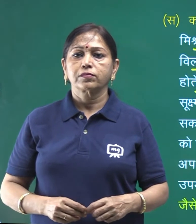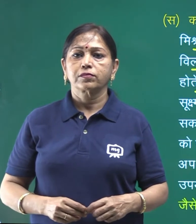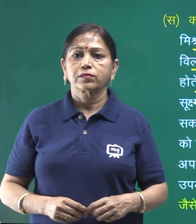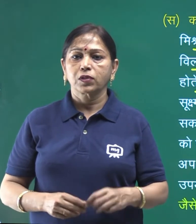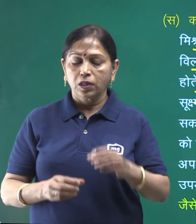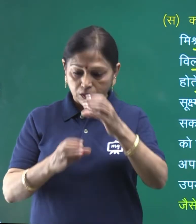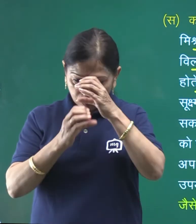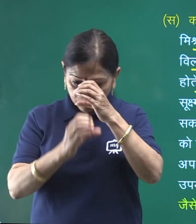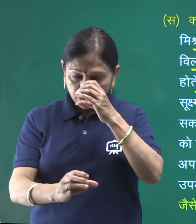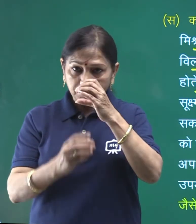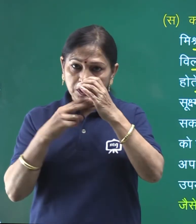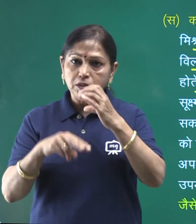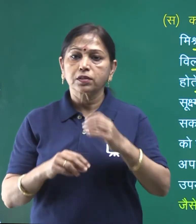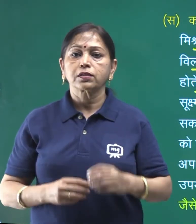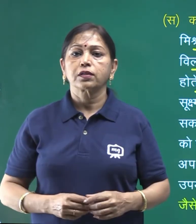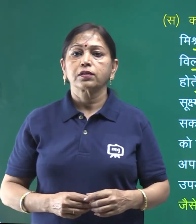सूक्ष्मदर्शी से